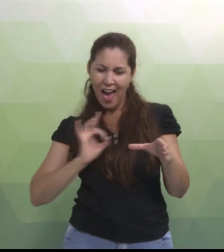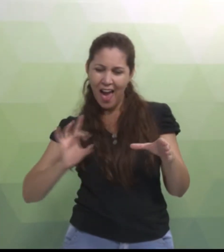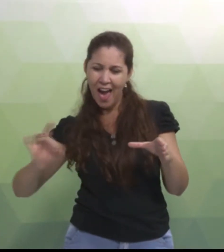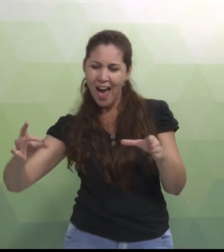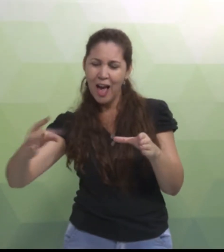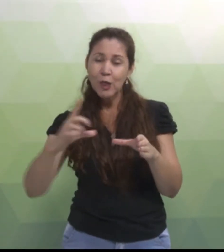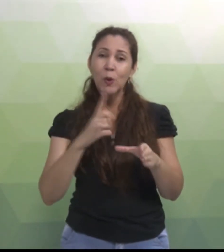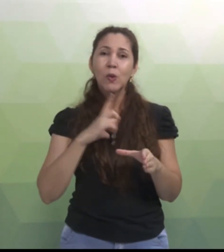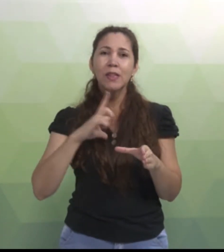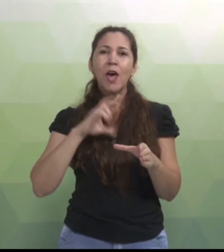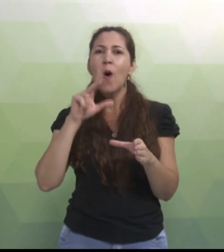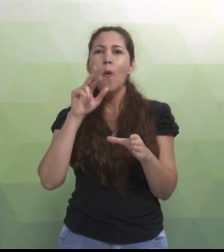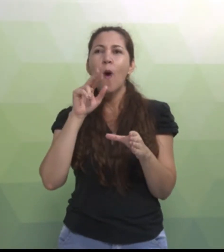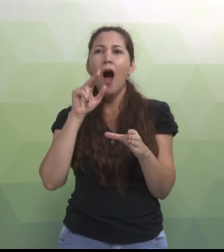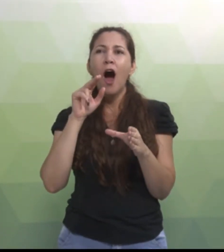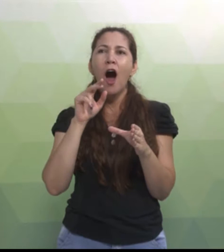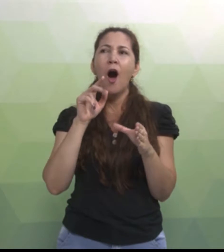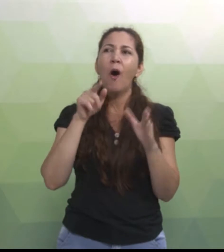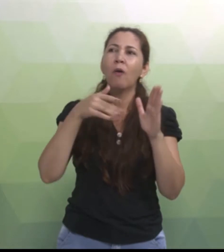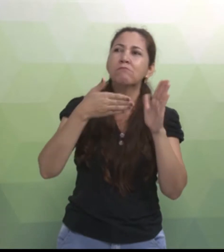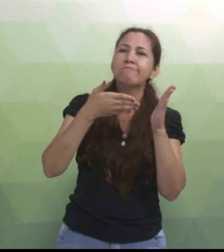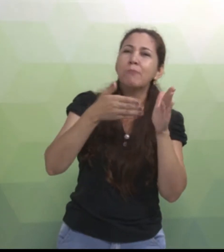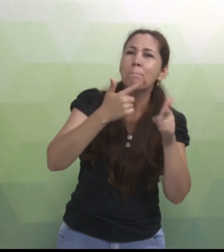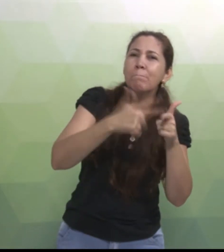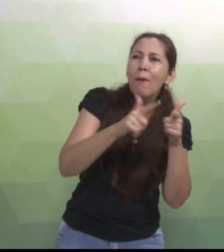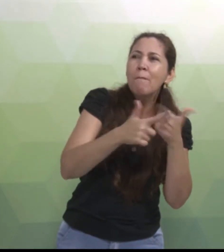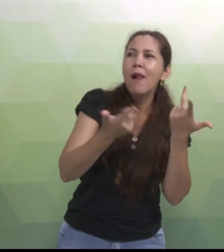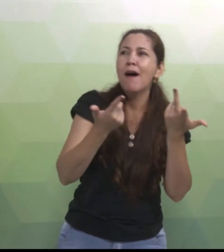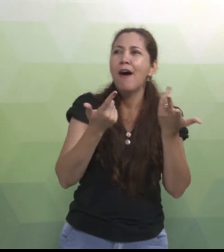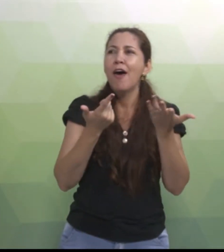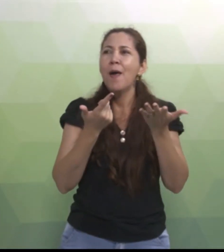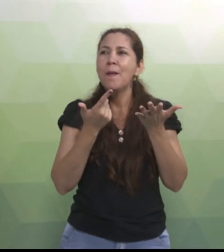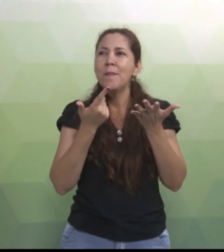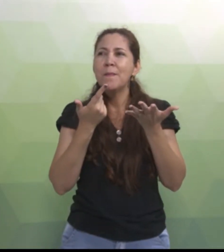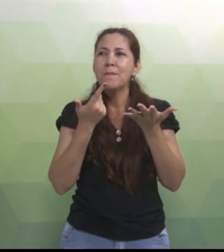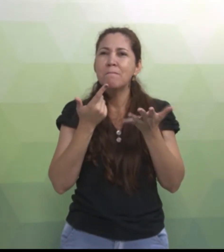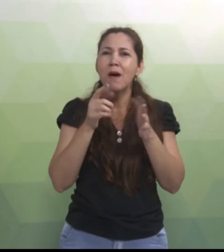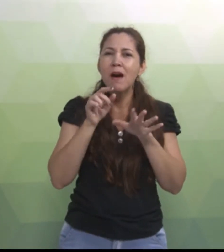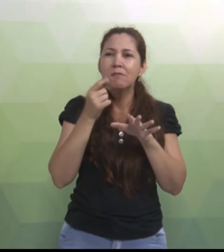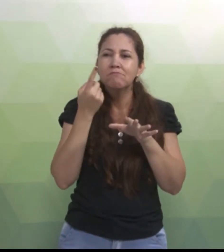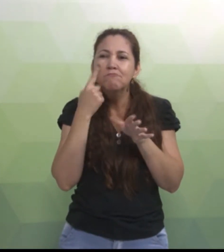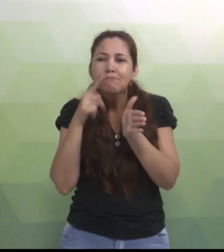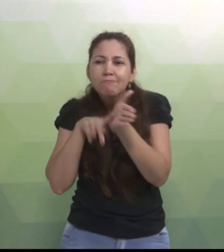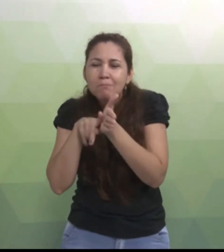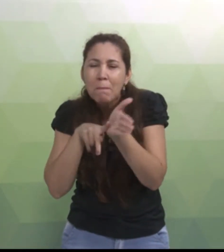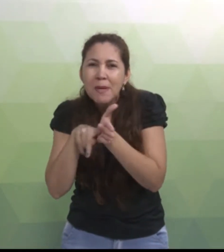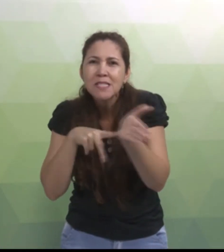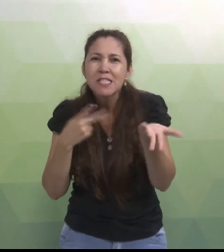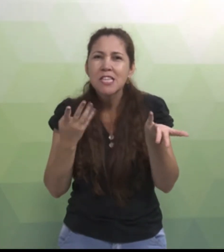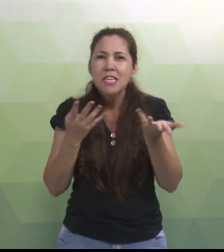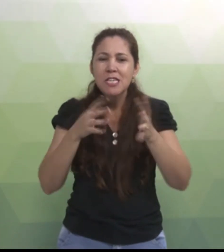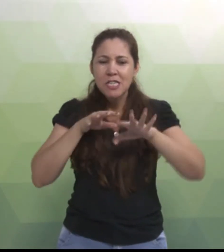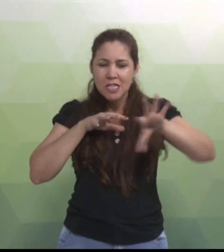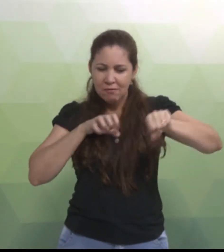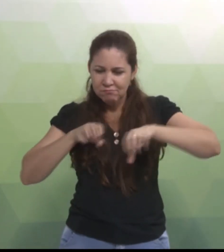onde cada espaço ali evidencia um item, o problema, a pesquisa,